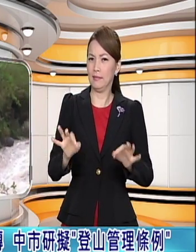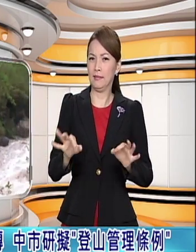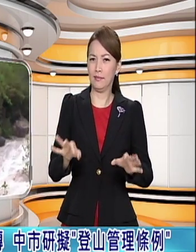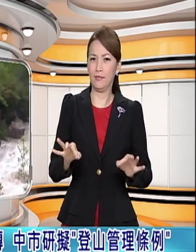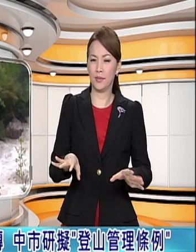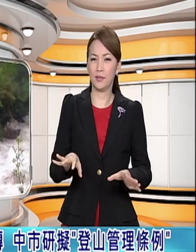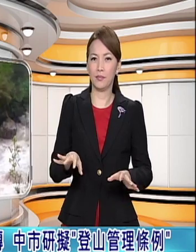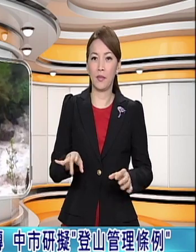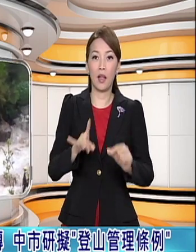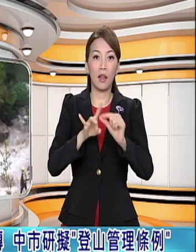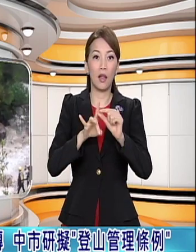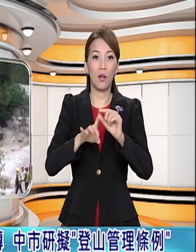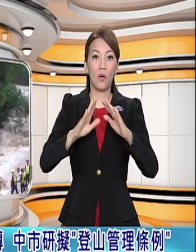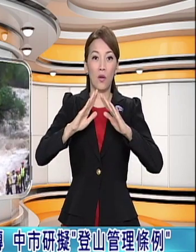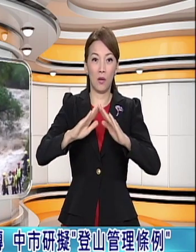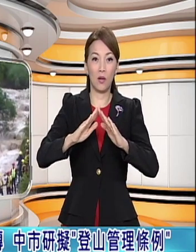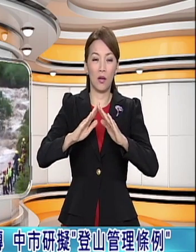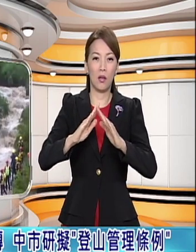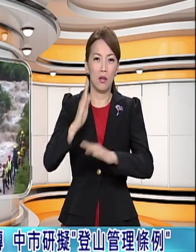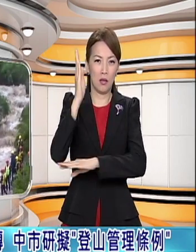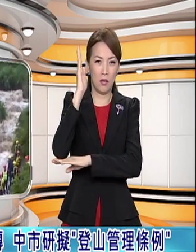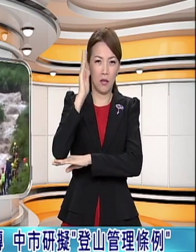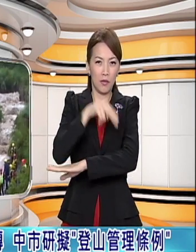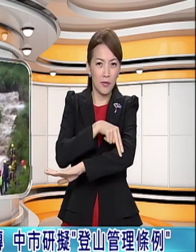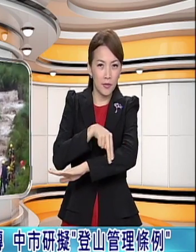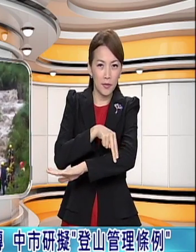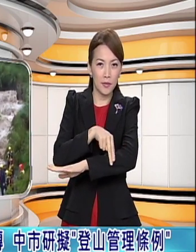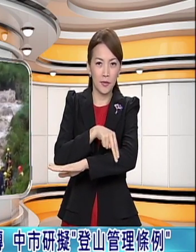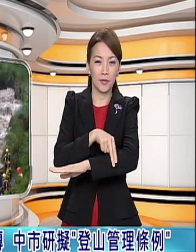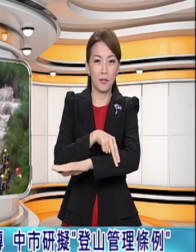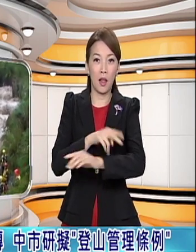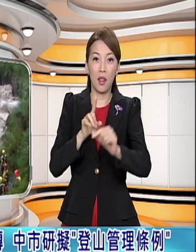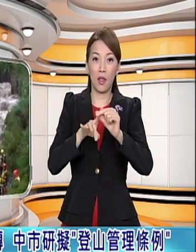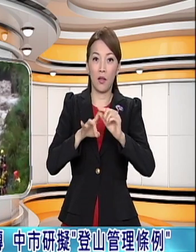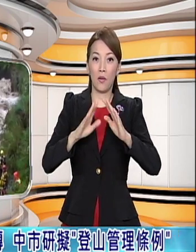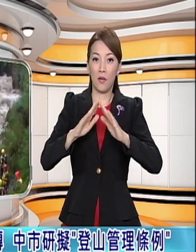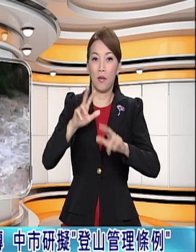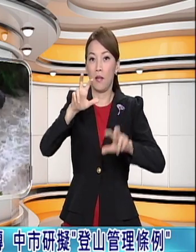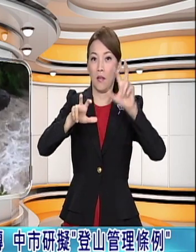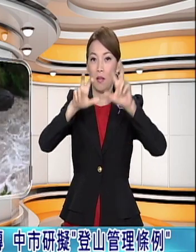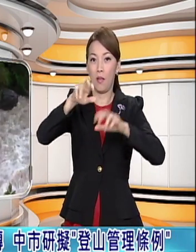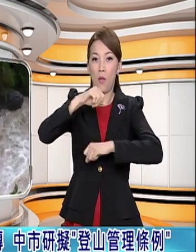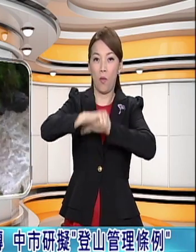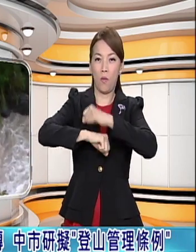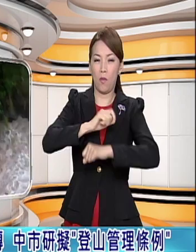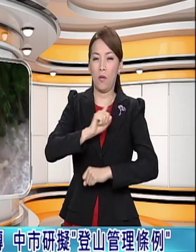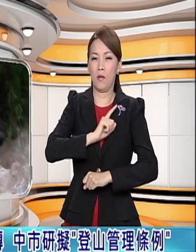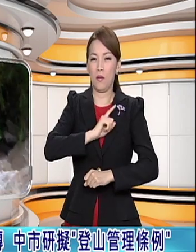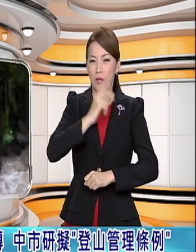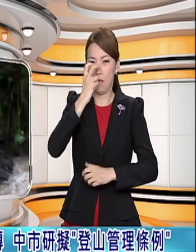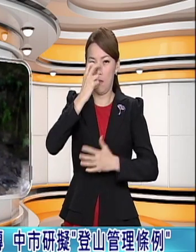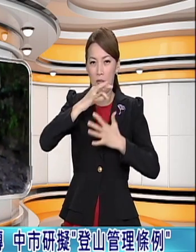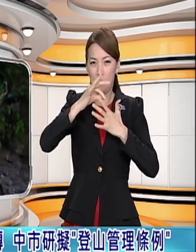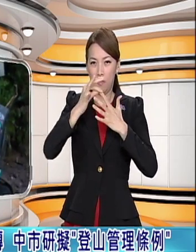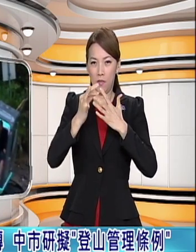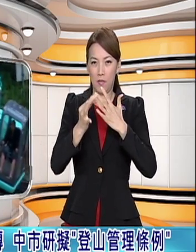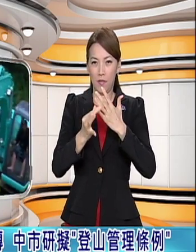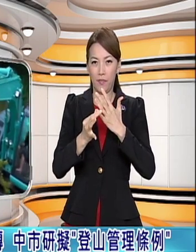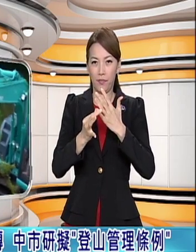元。台中市政府就研拟《台中市登山活动管理自治条例》，透过规